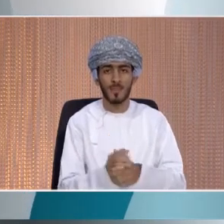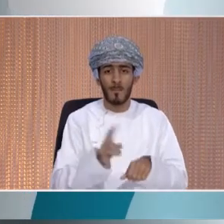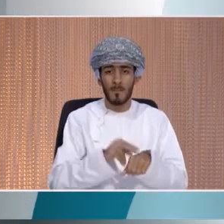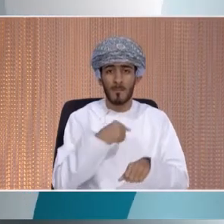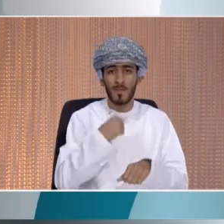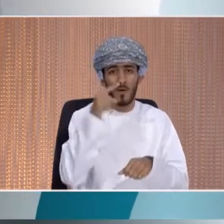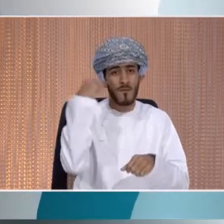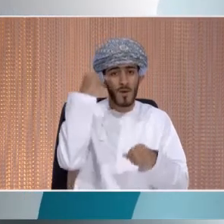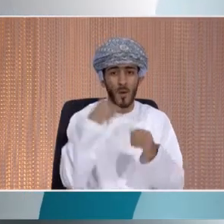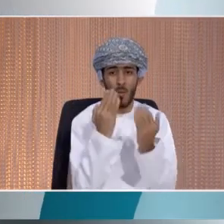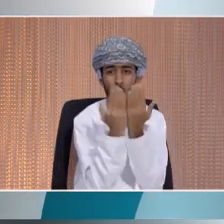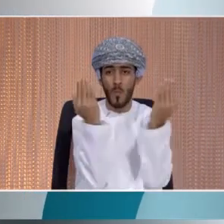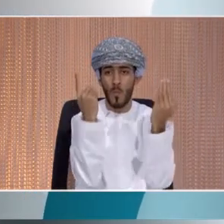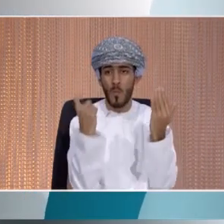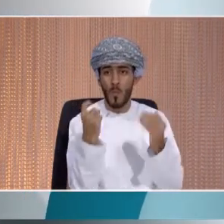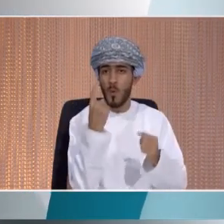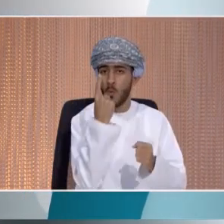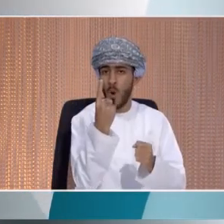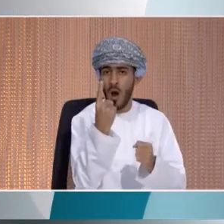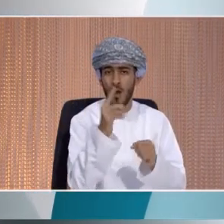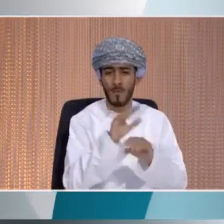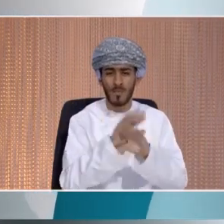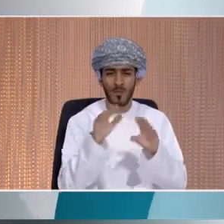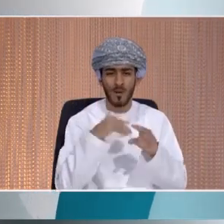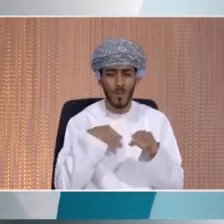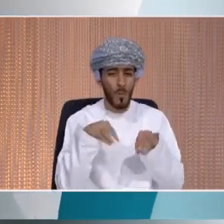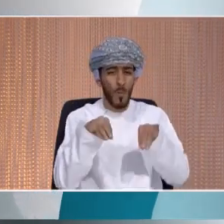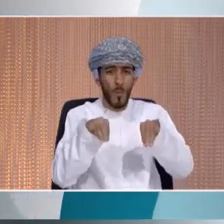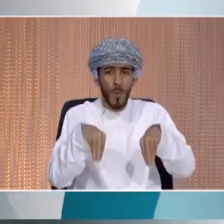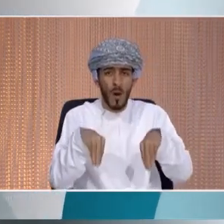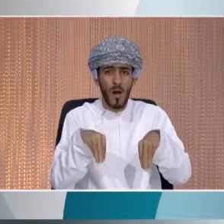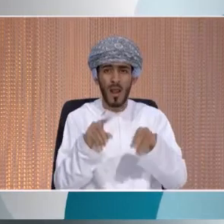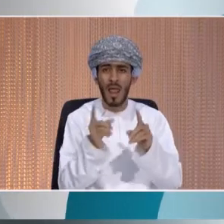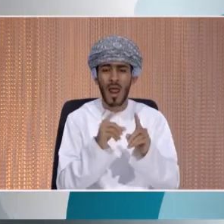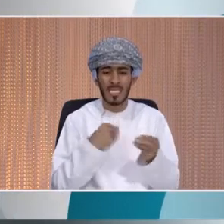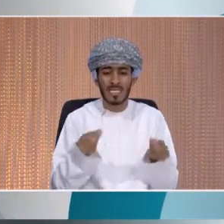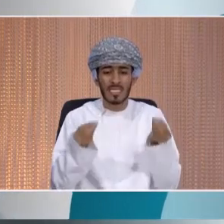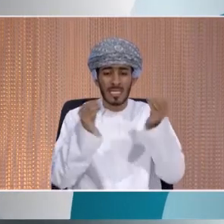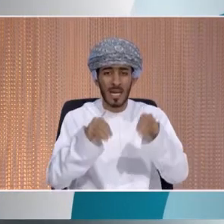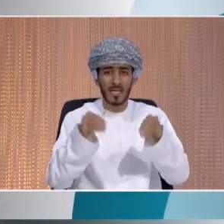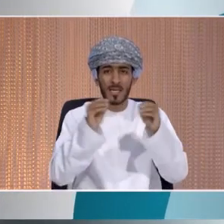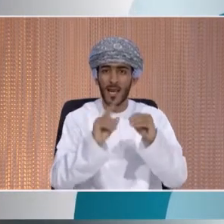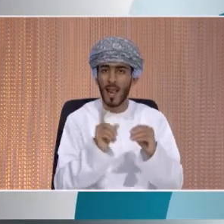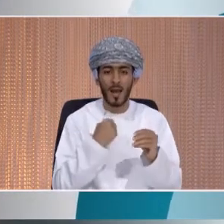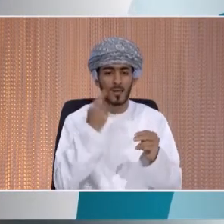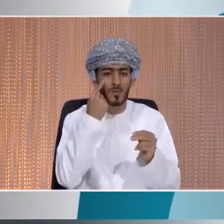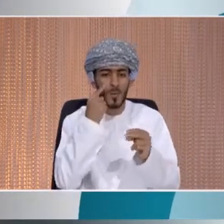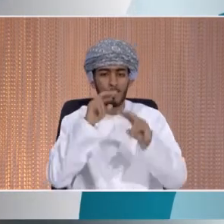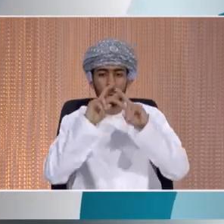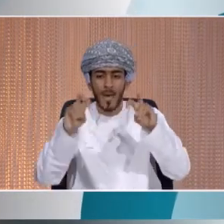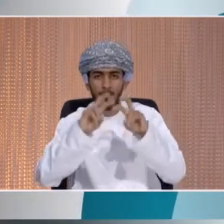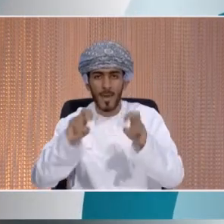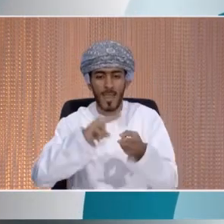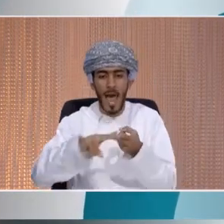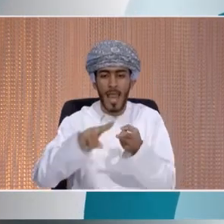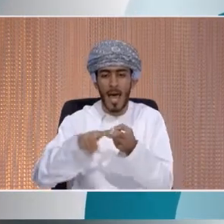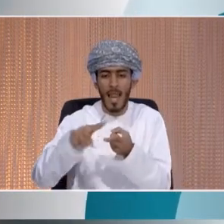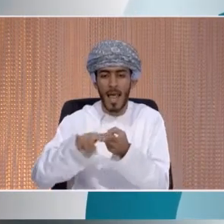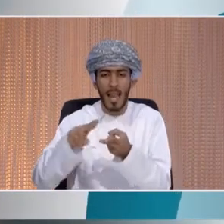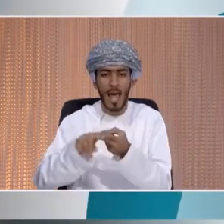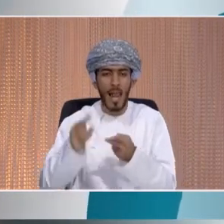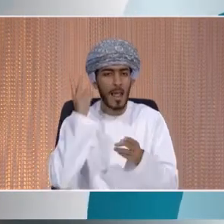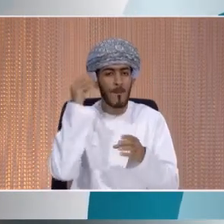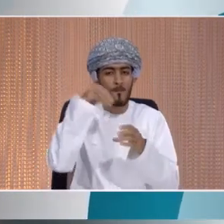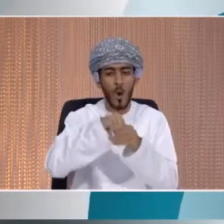الإعاقة ليست يعني لا يجب أن نزيدها عوائق في راحة هؤلاء الأشخاص من